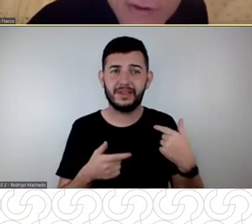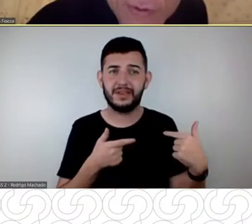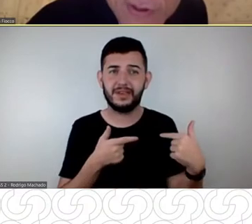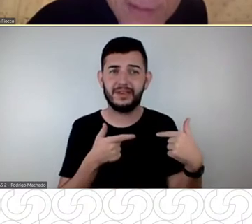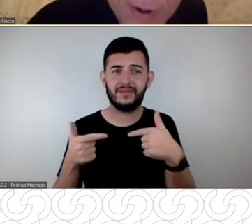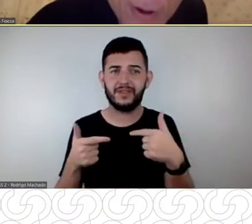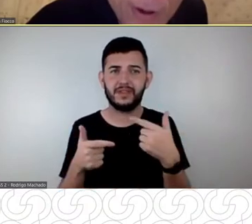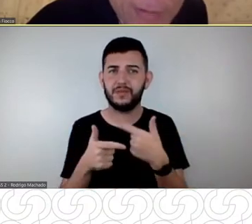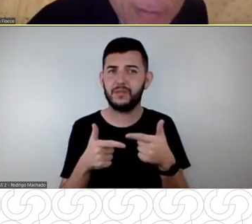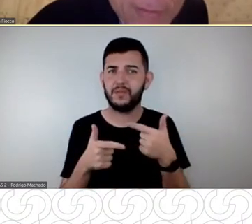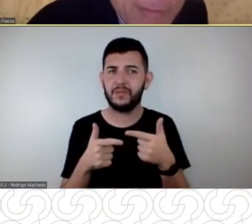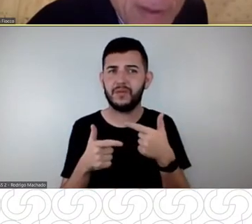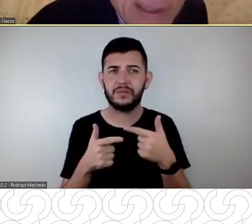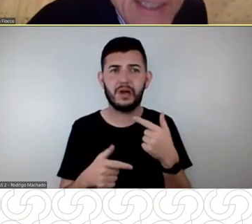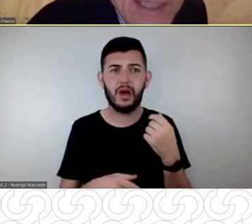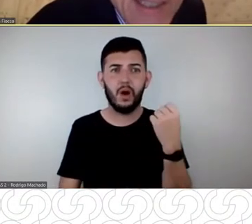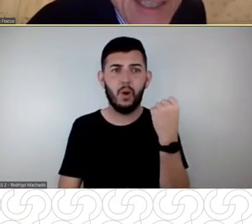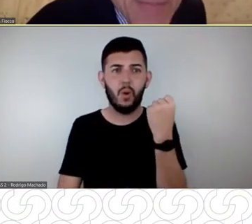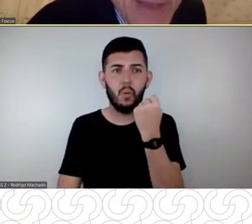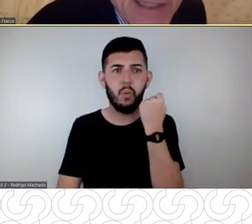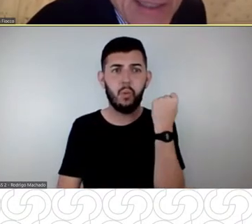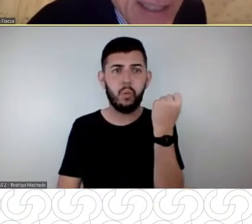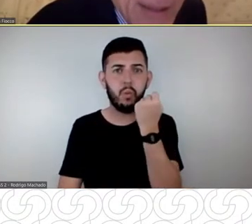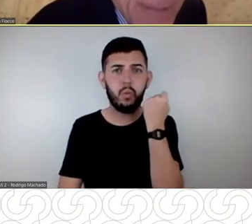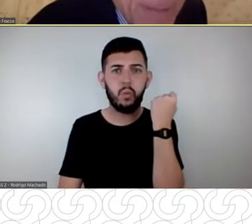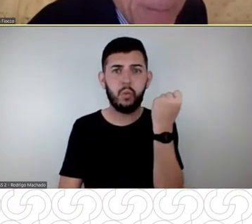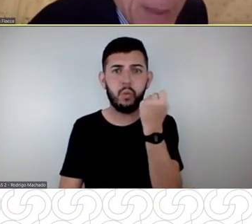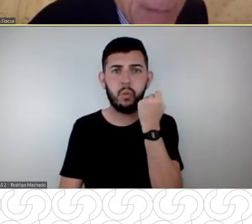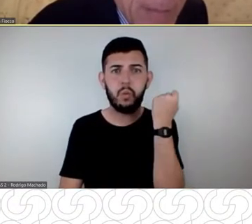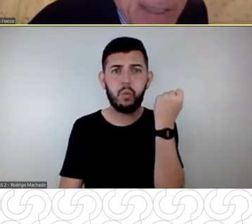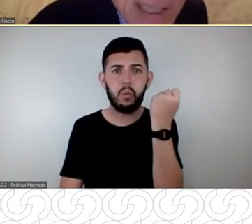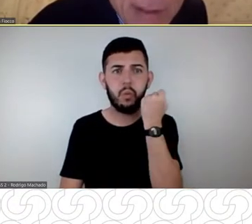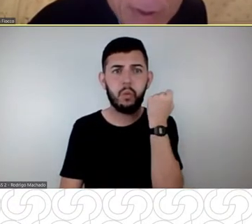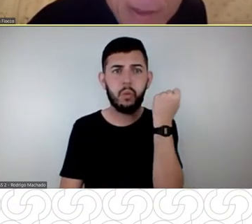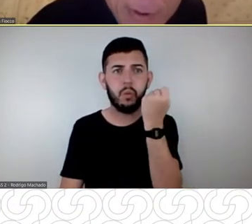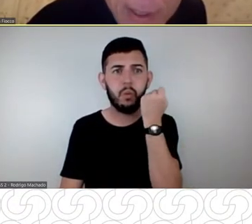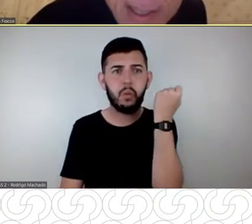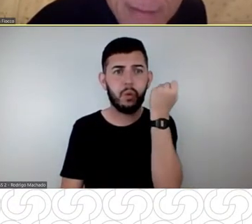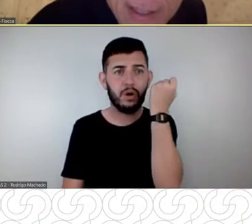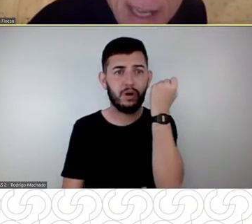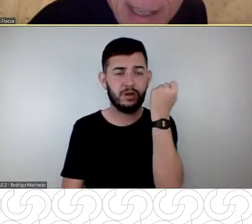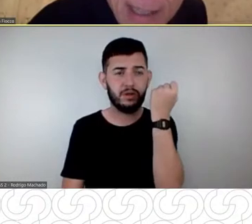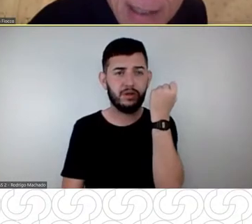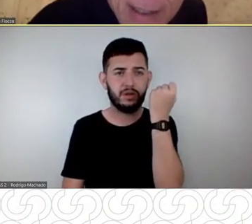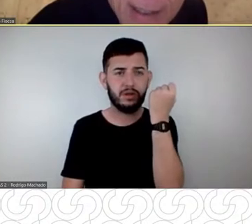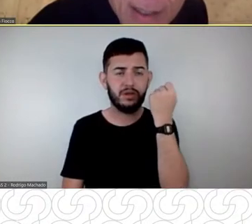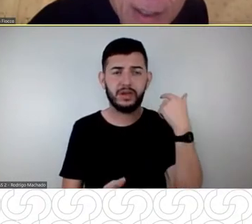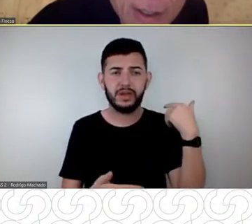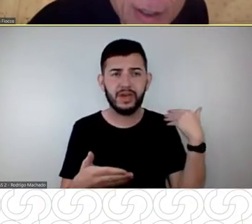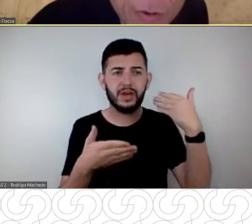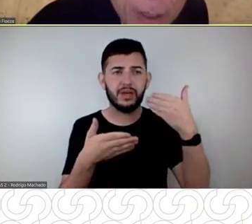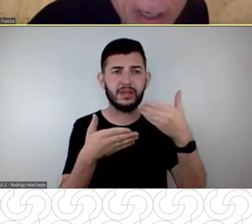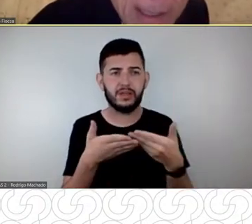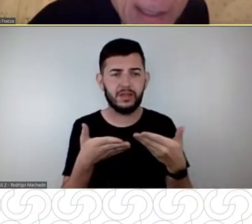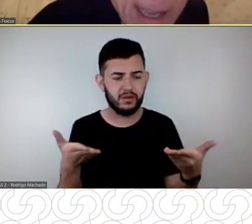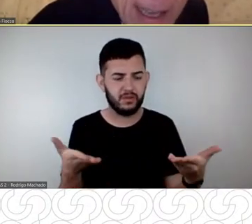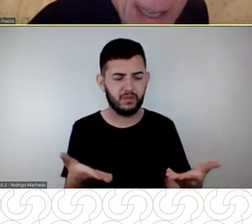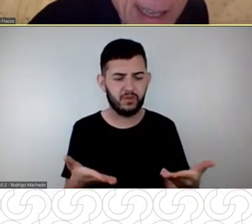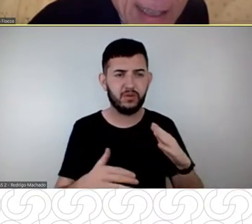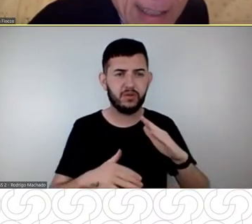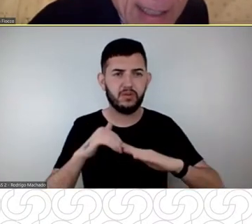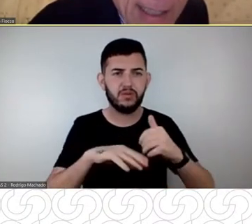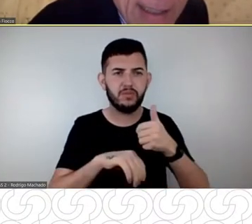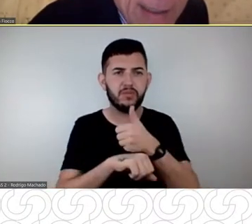grave, que até o último momento os especialistas achavam que fosse possível